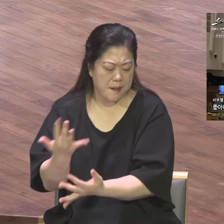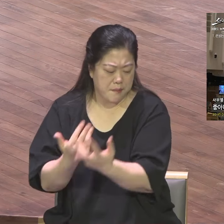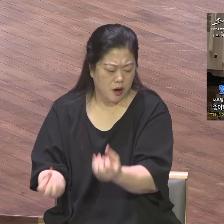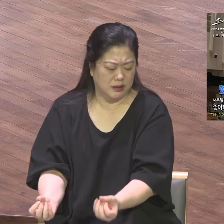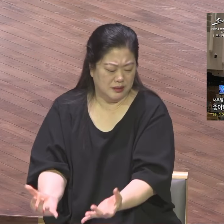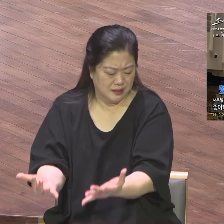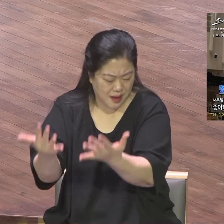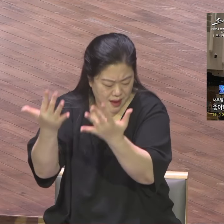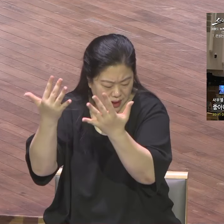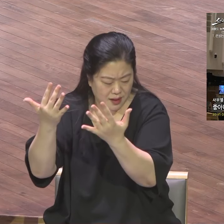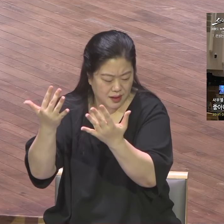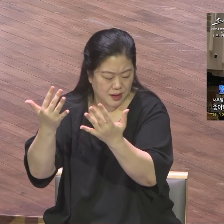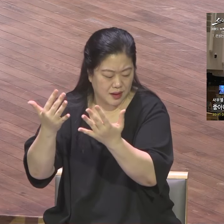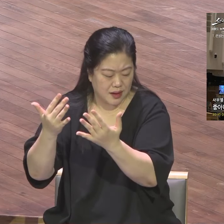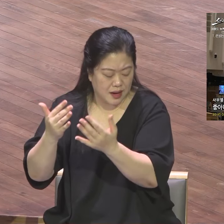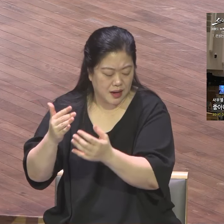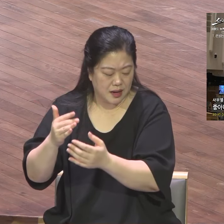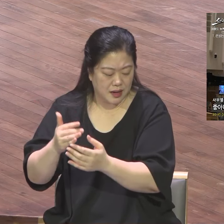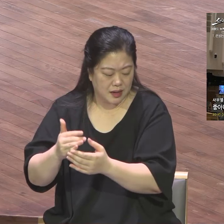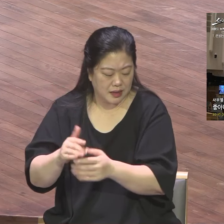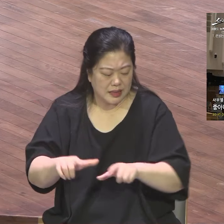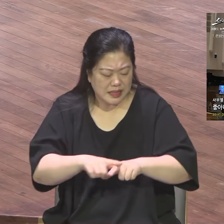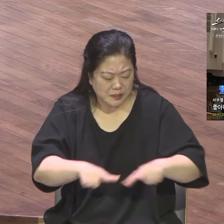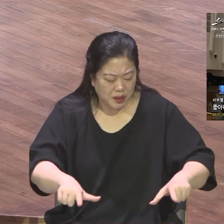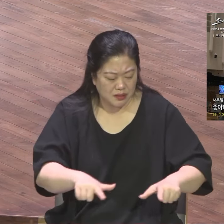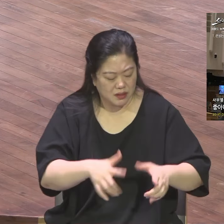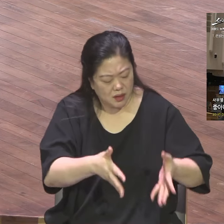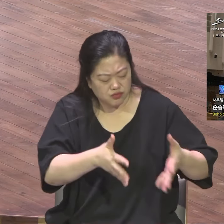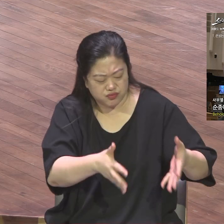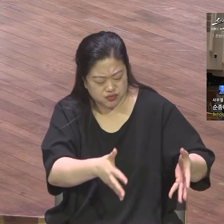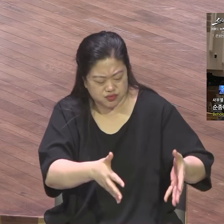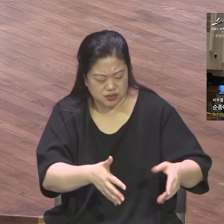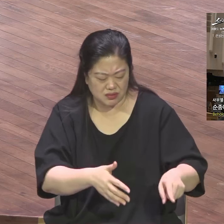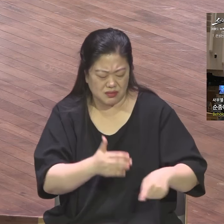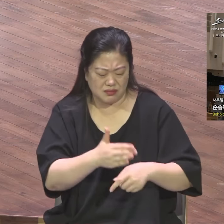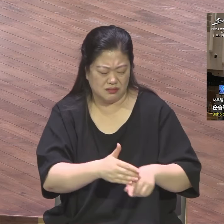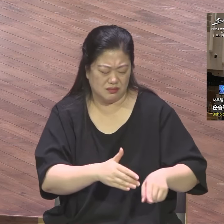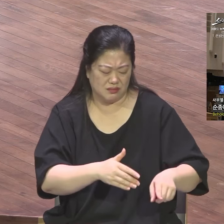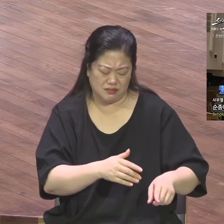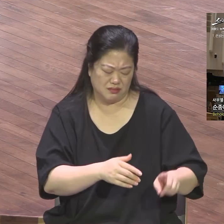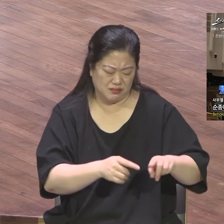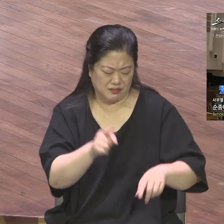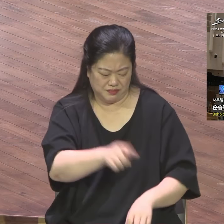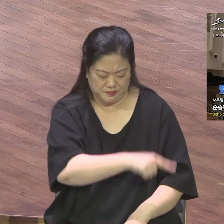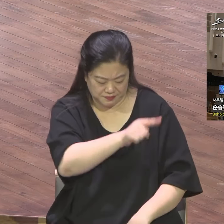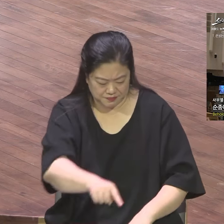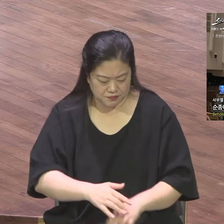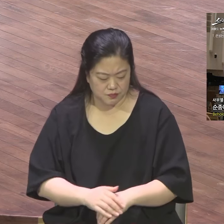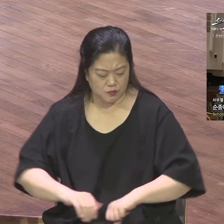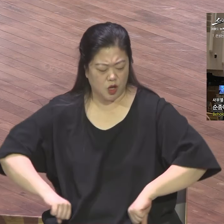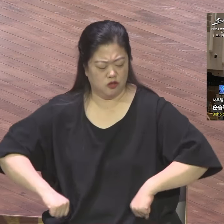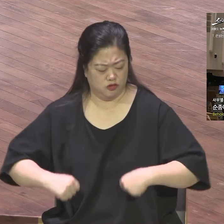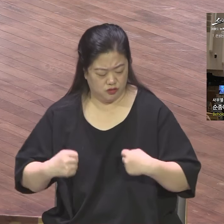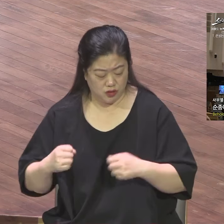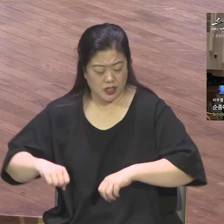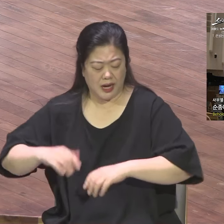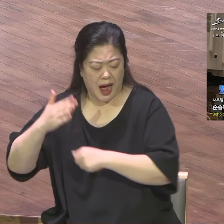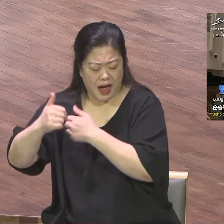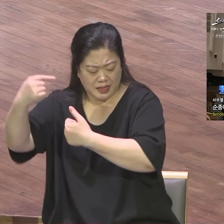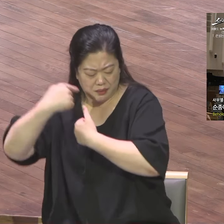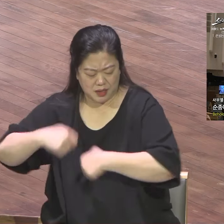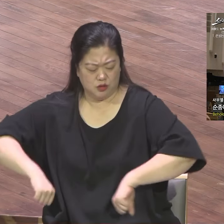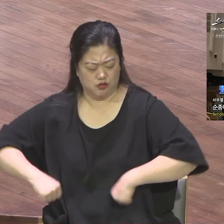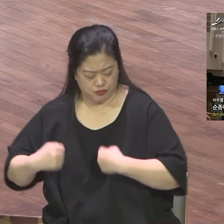것을 좋아하심같이 좋아하시겠나이까? 순종이 제사보다 낫고 듣는 것이 수양의 기름보다